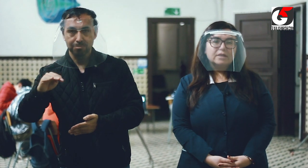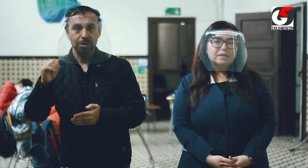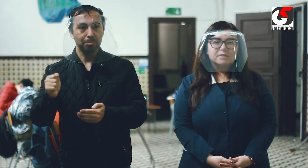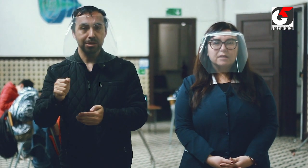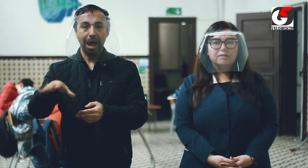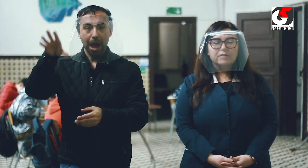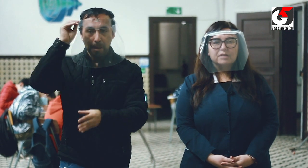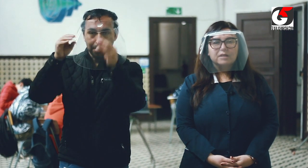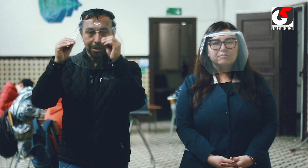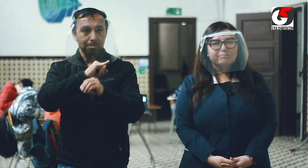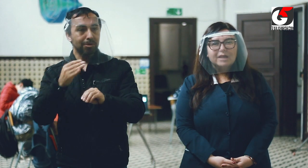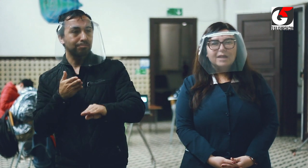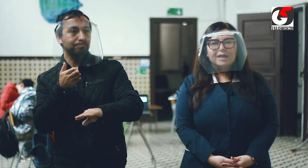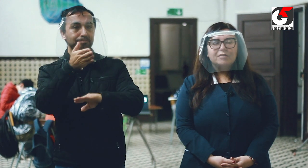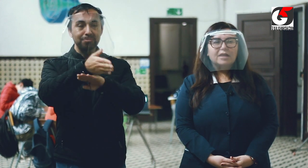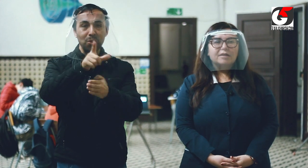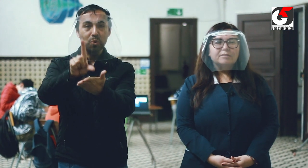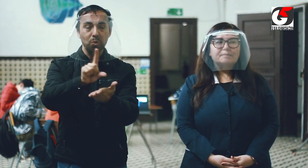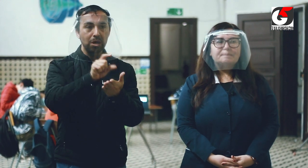poder enfrentarse a diferentes